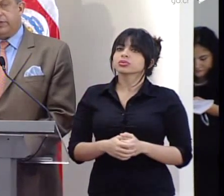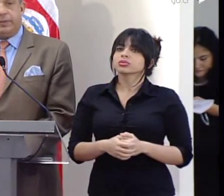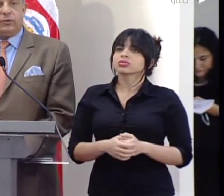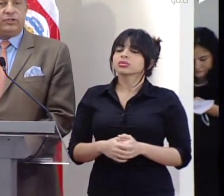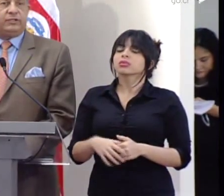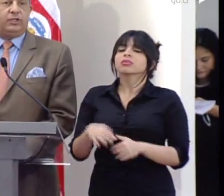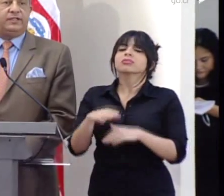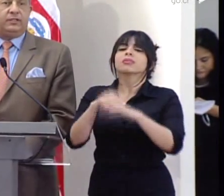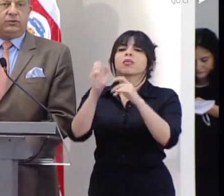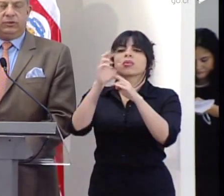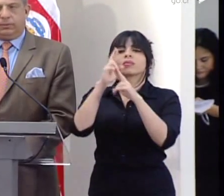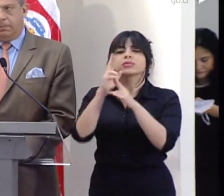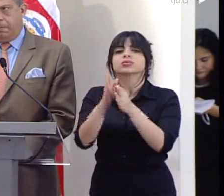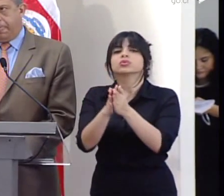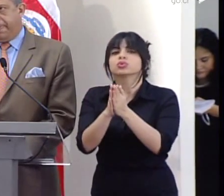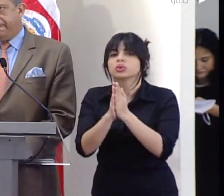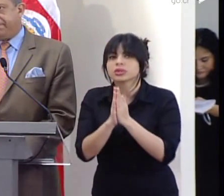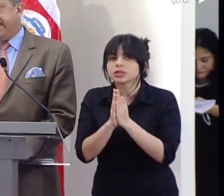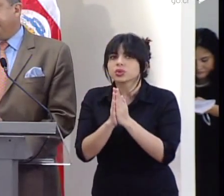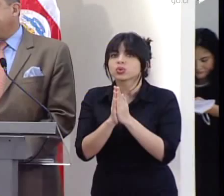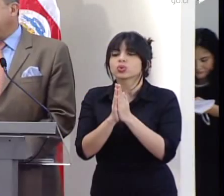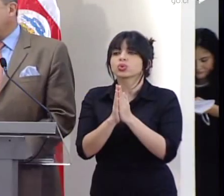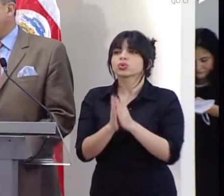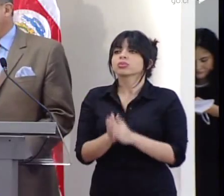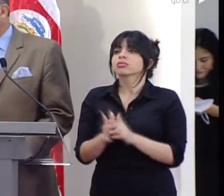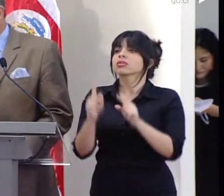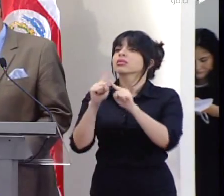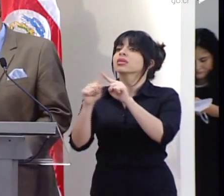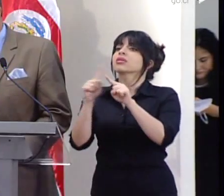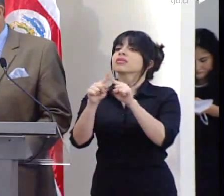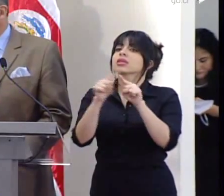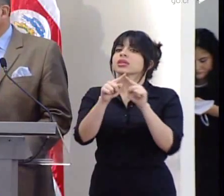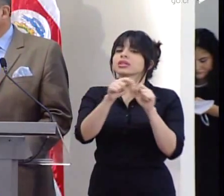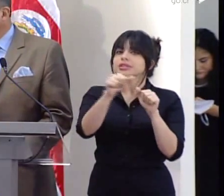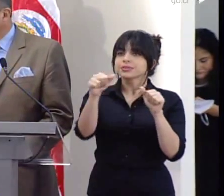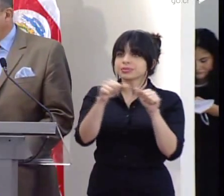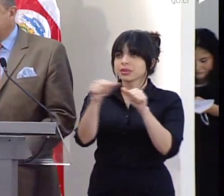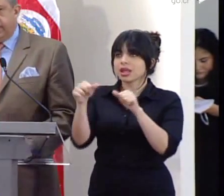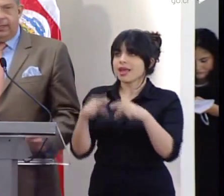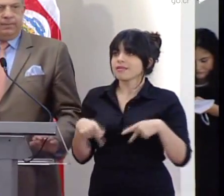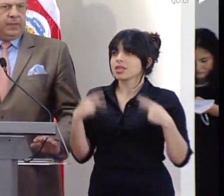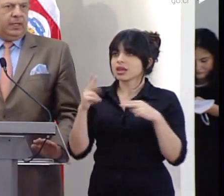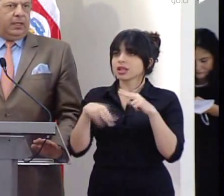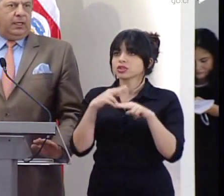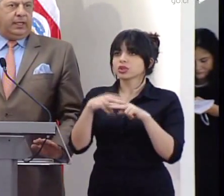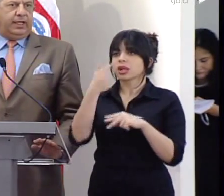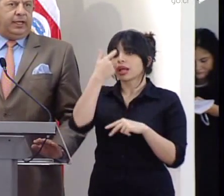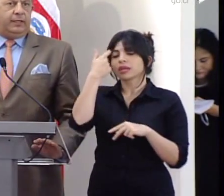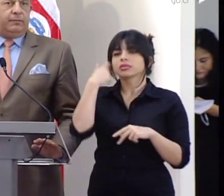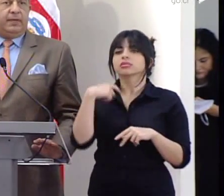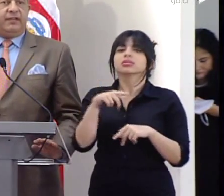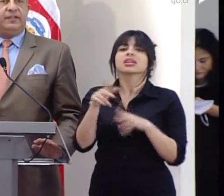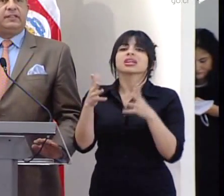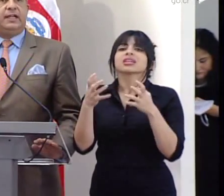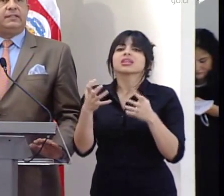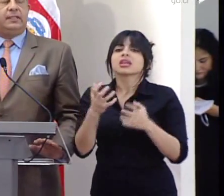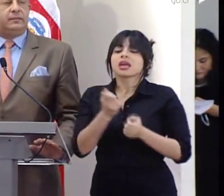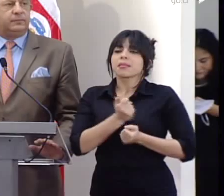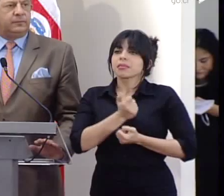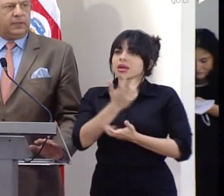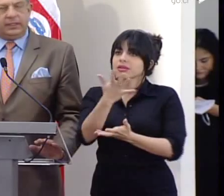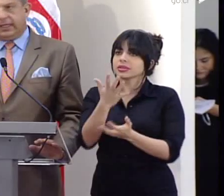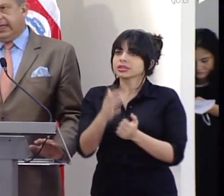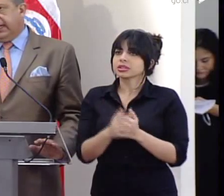una respetuosa solicitud a distintos sectores de la vida nacional que quieren